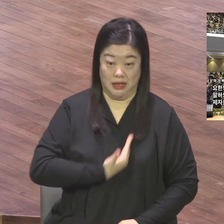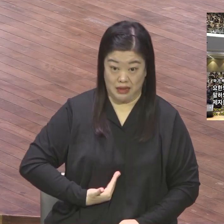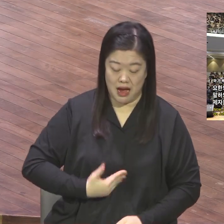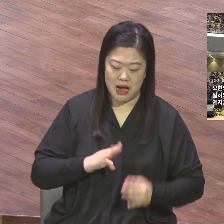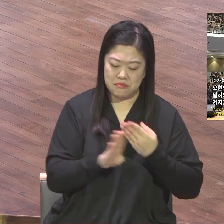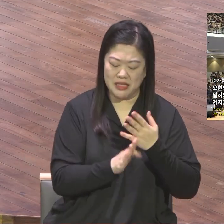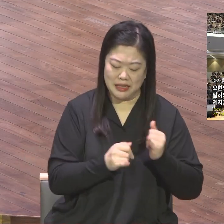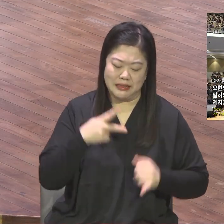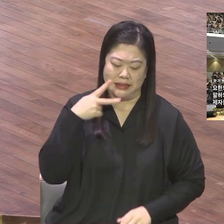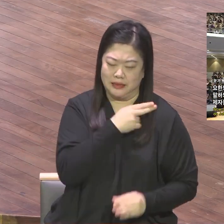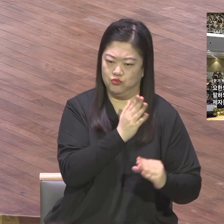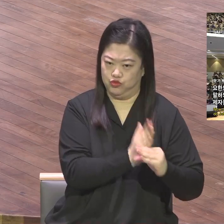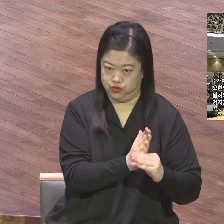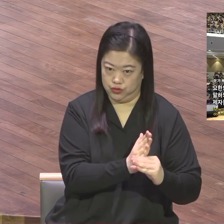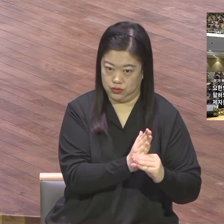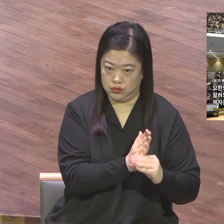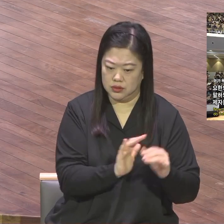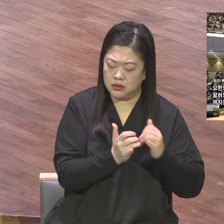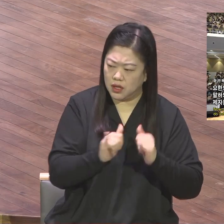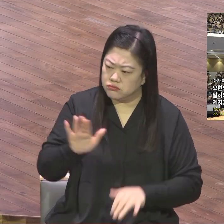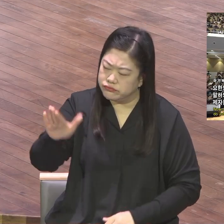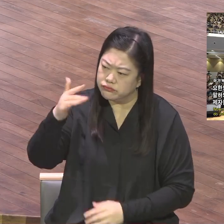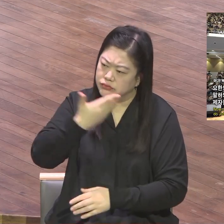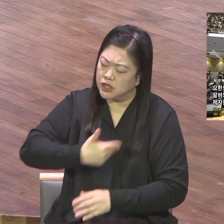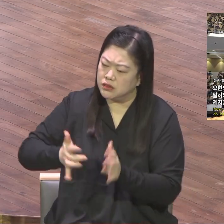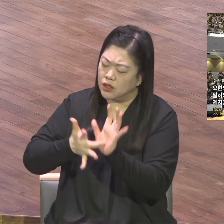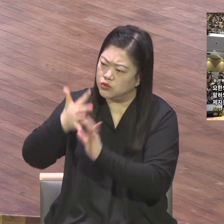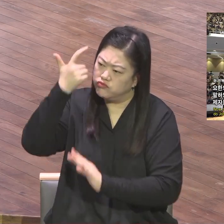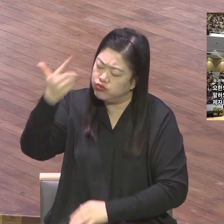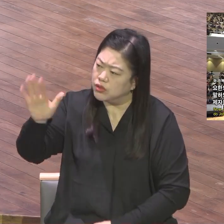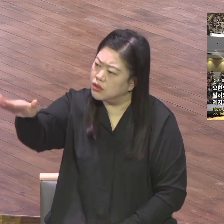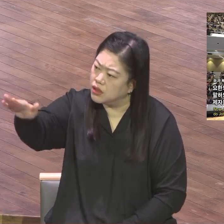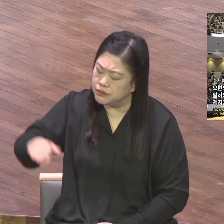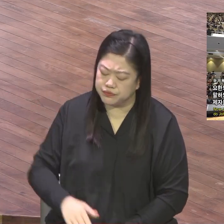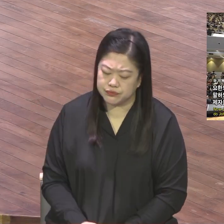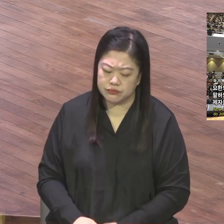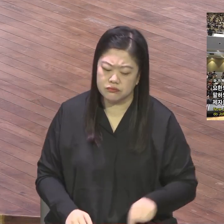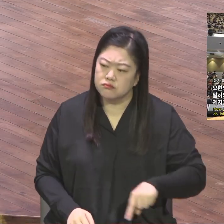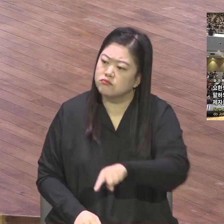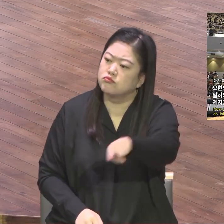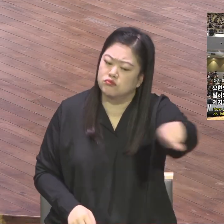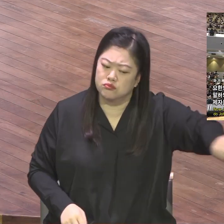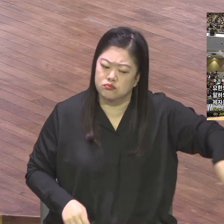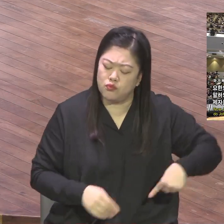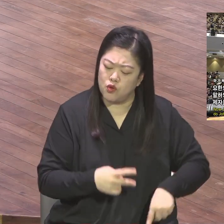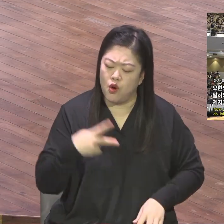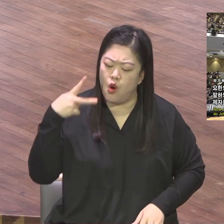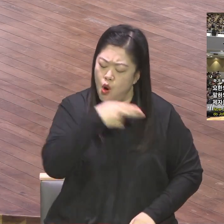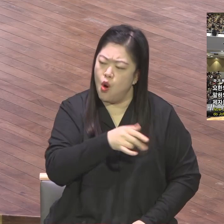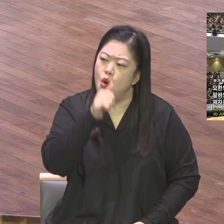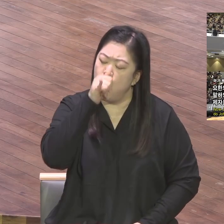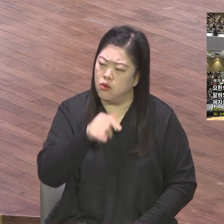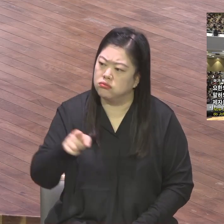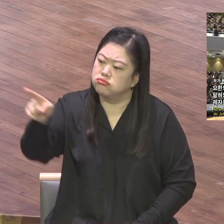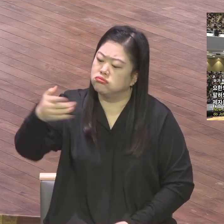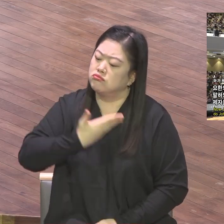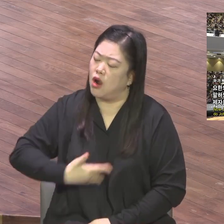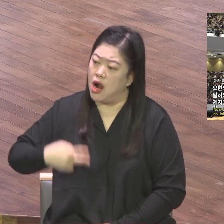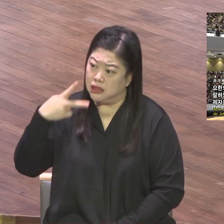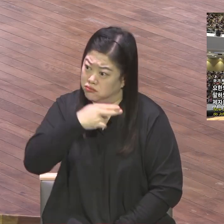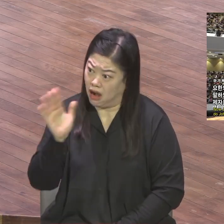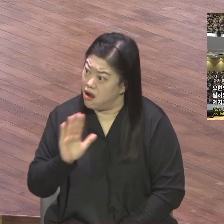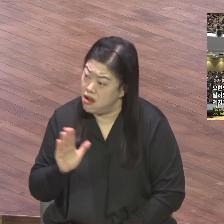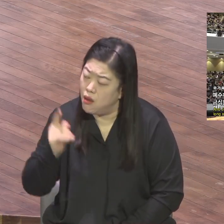금식하고 있는지라 사람들이 예수께 와서 말하되 요한의 제자들과 바리새인의 제자들은 금식하는데 어찌하여 당신의